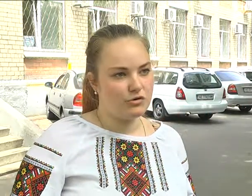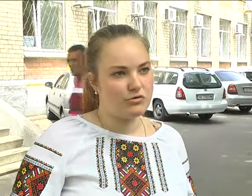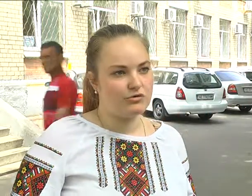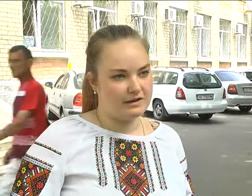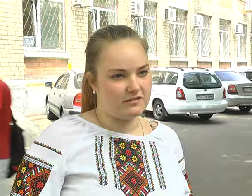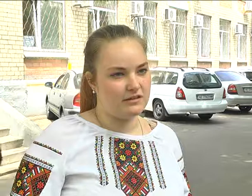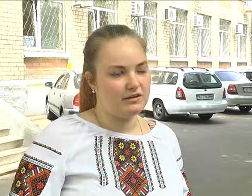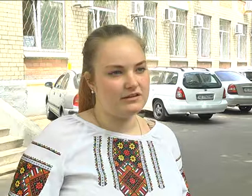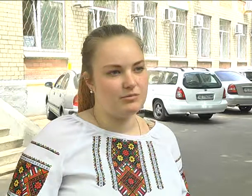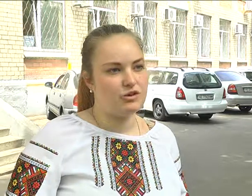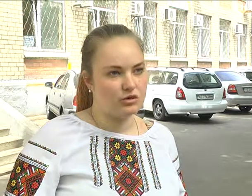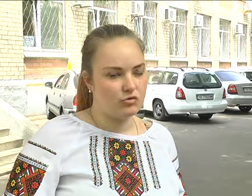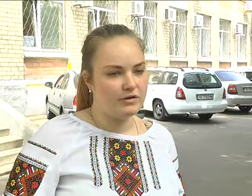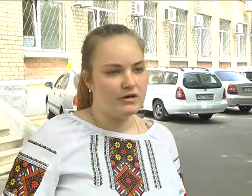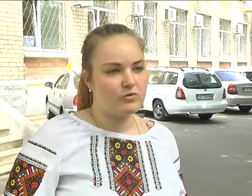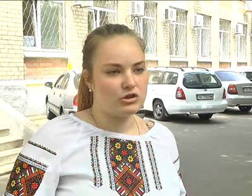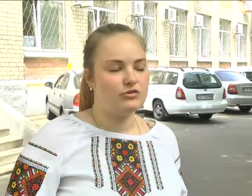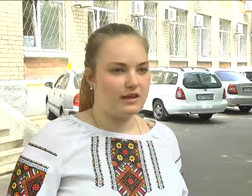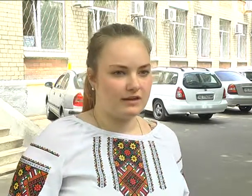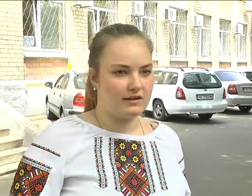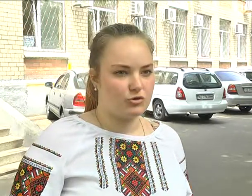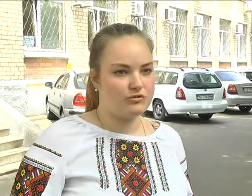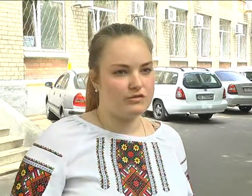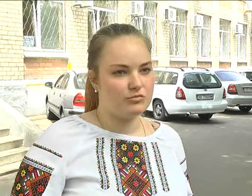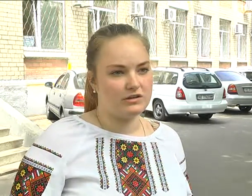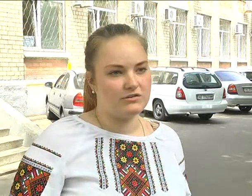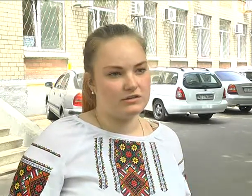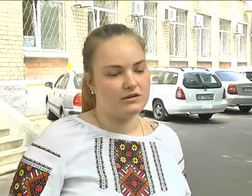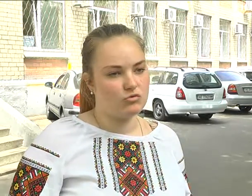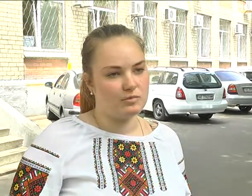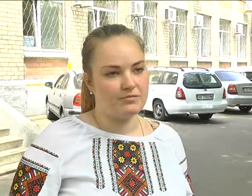року, з вересня, набирати більше груп, можливо, декілька, можливо, це буде 2-3 групи.